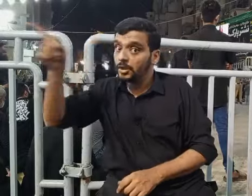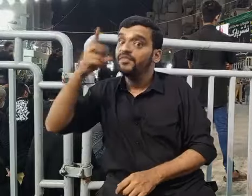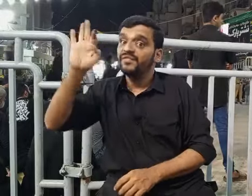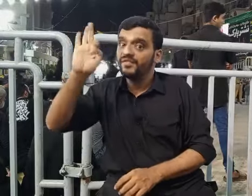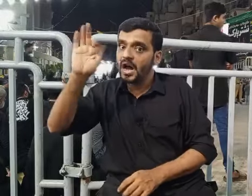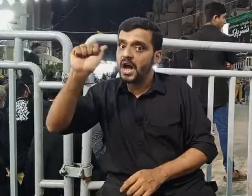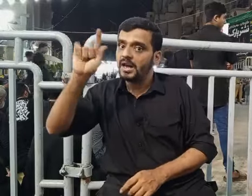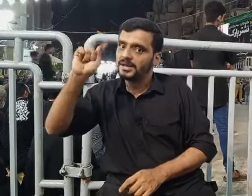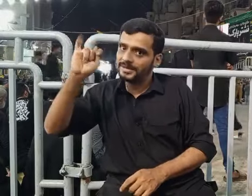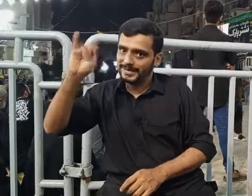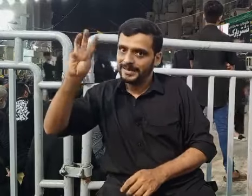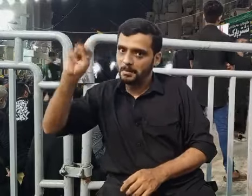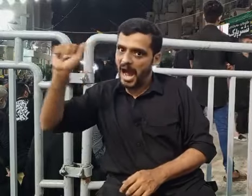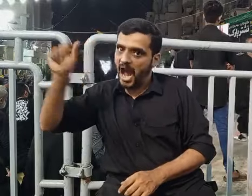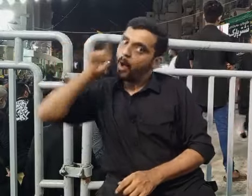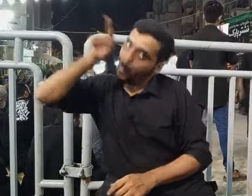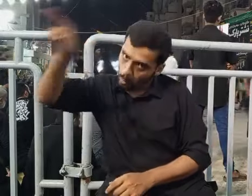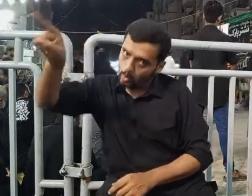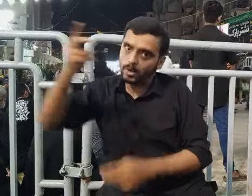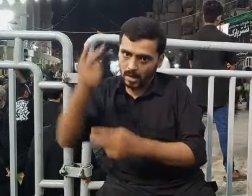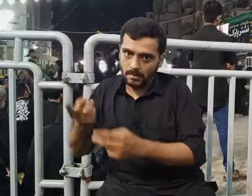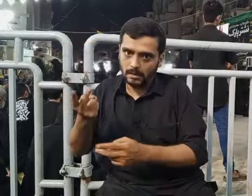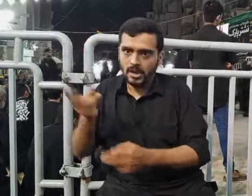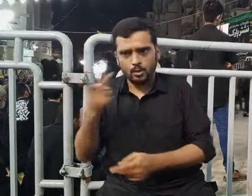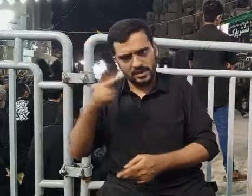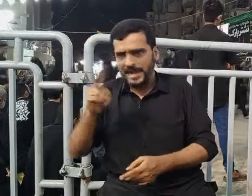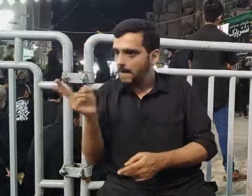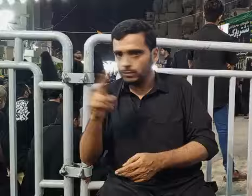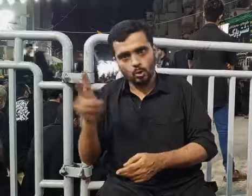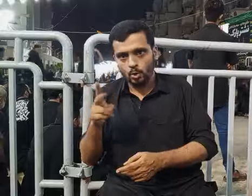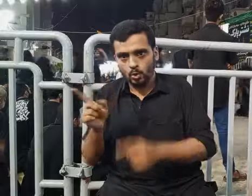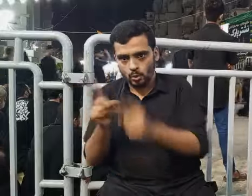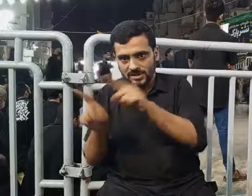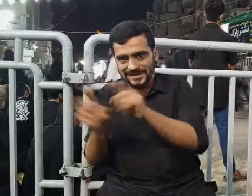زیاد ہے، کیوں؟ تو ہے کنیز خاص علی خانہ ذات ہے،